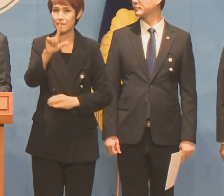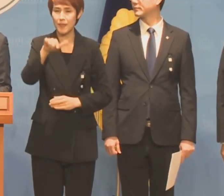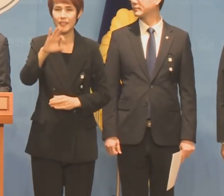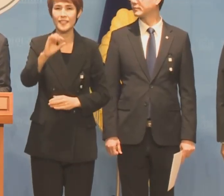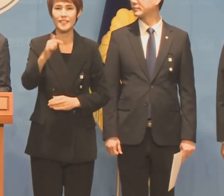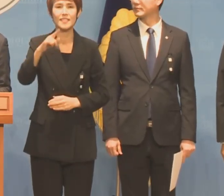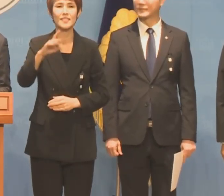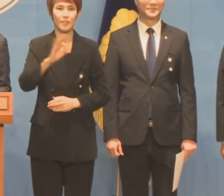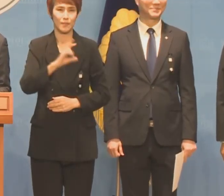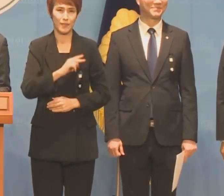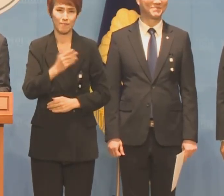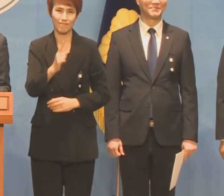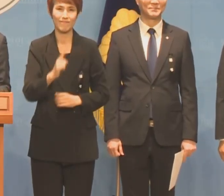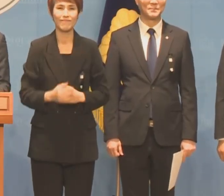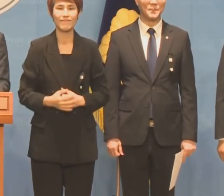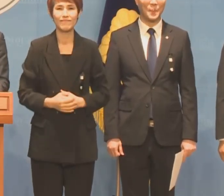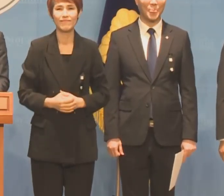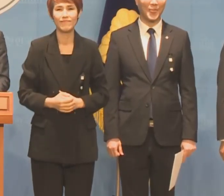박은정 의원님 오셨습니다.